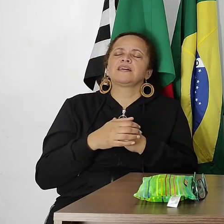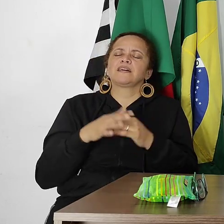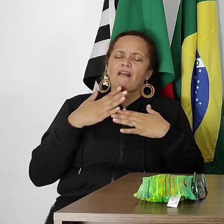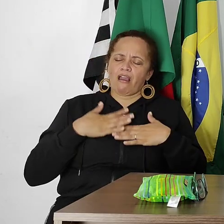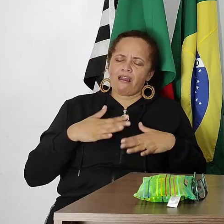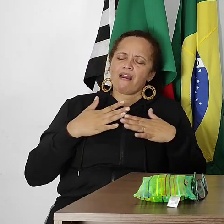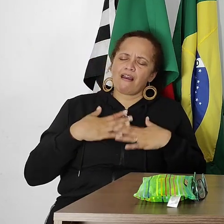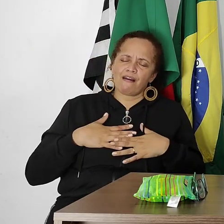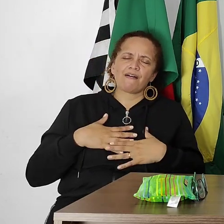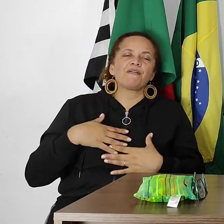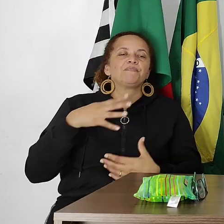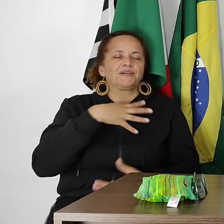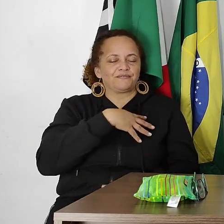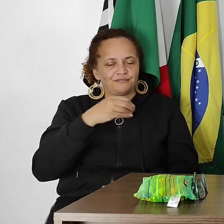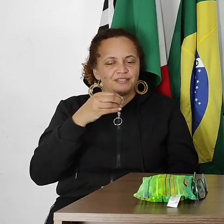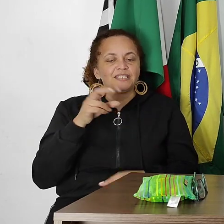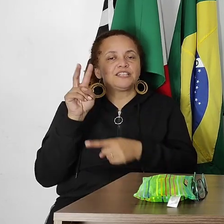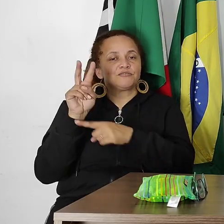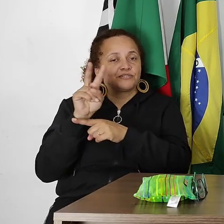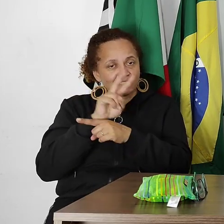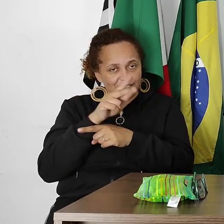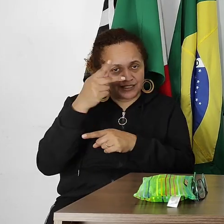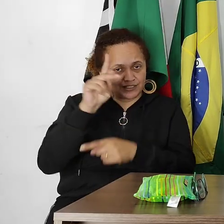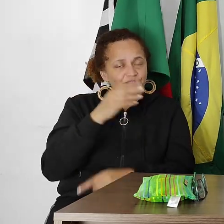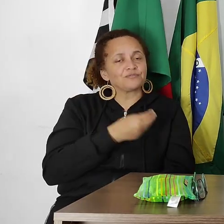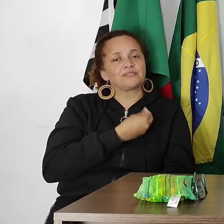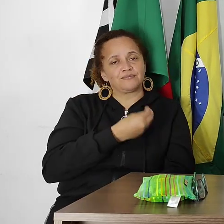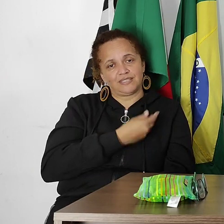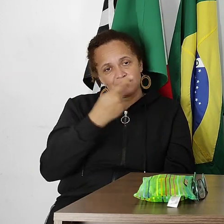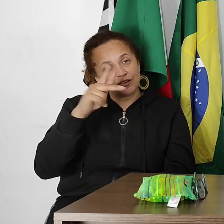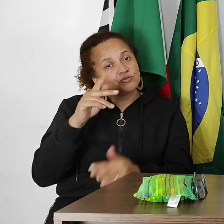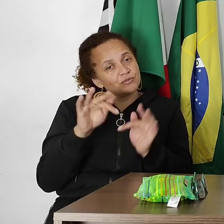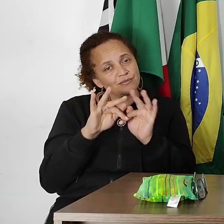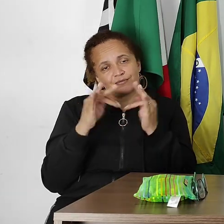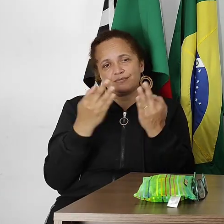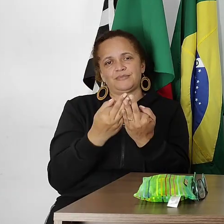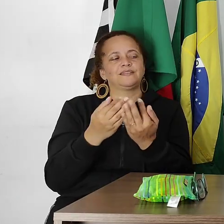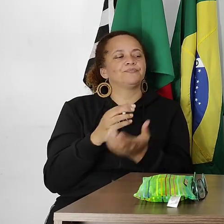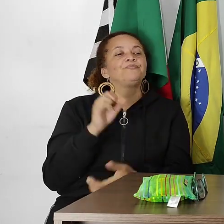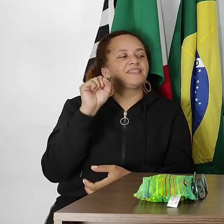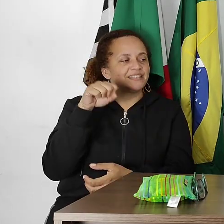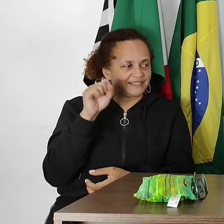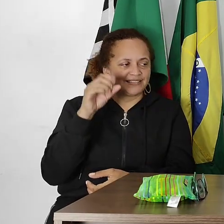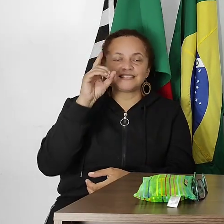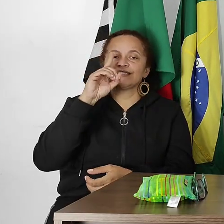eu vou restaurar a sua vida. E foi o que o Senhor fez, né?